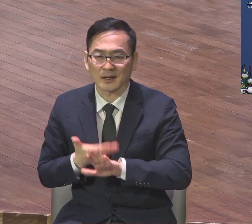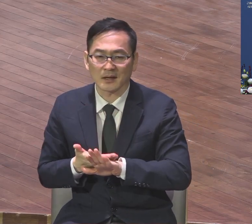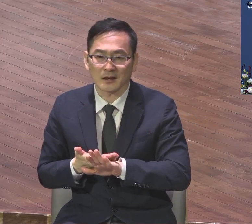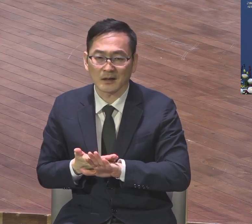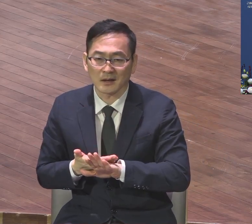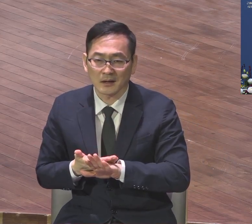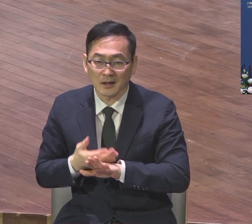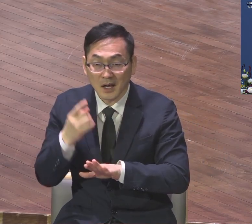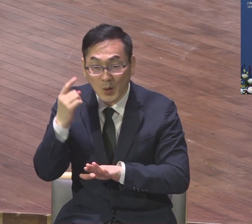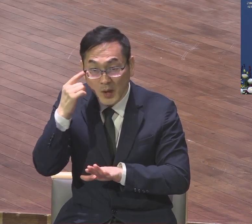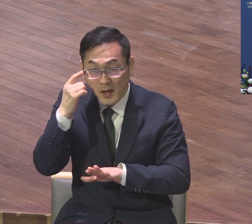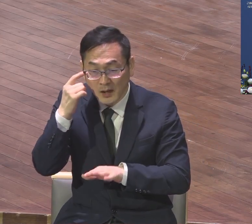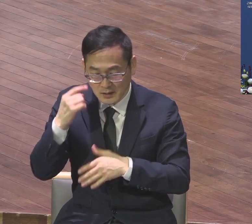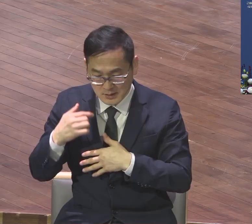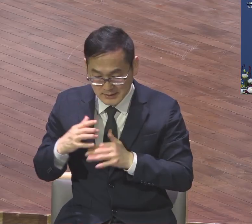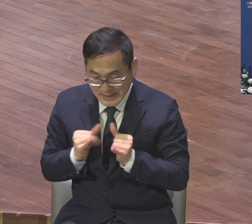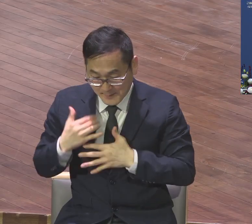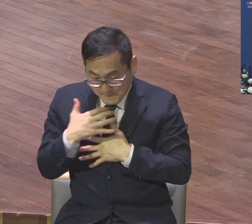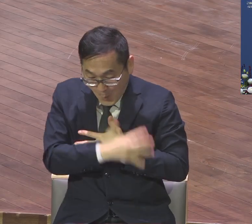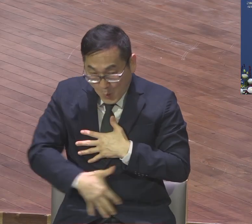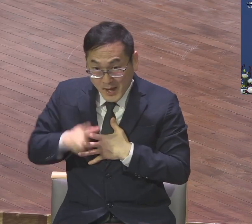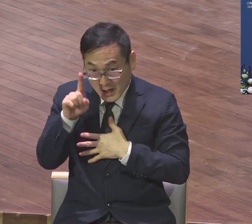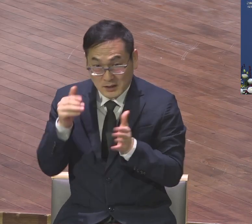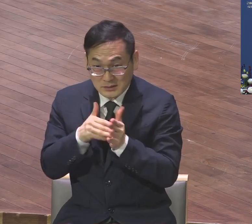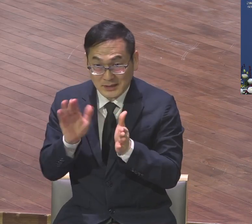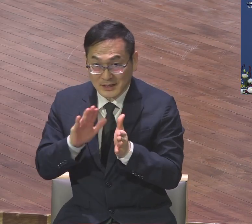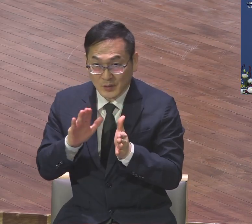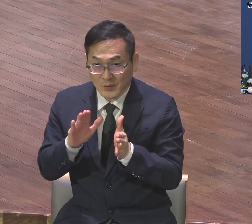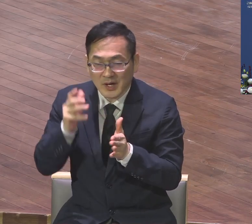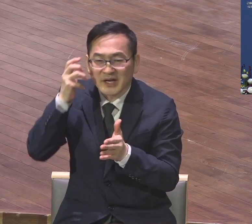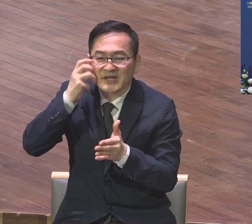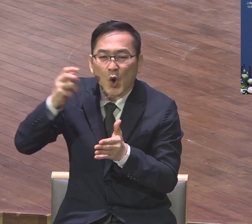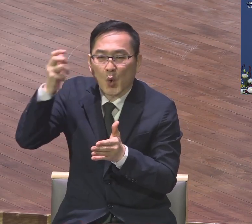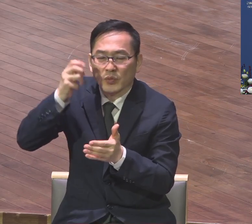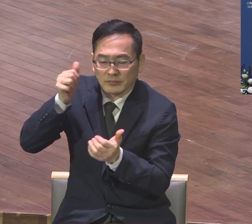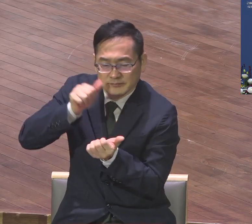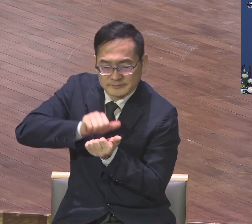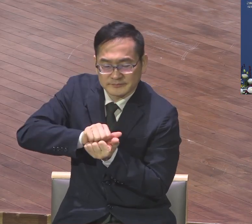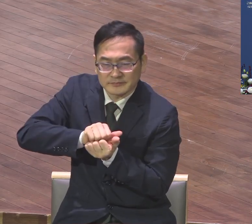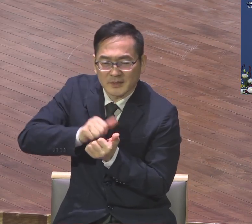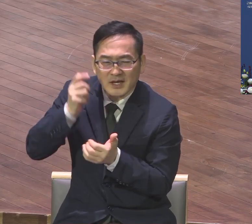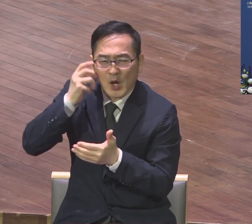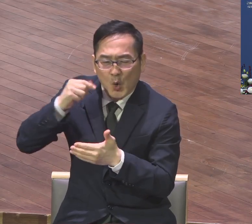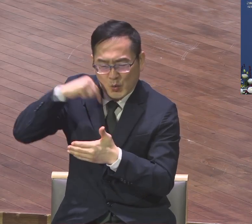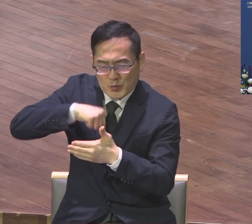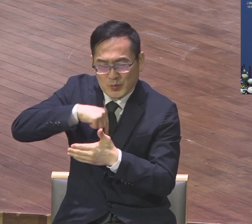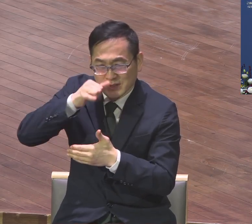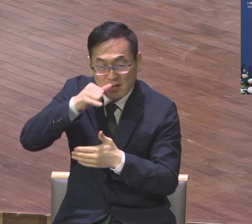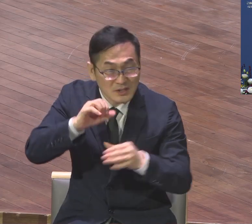인간은요, 육신만 있는 게 아니에요. 사람만 영혼이 있어요. 사람만 그래요.